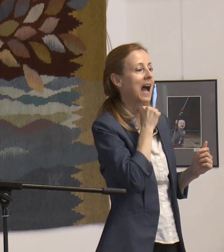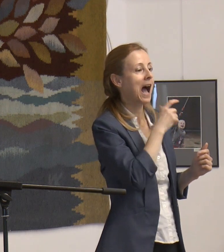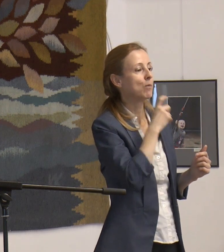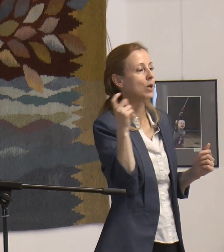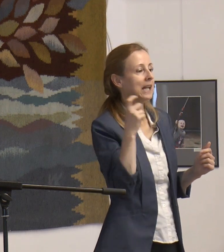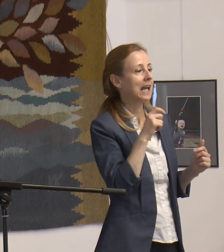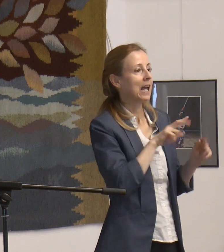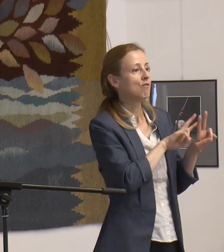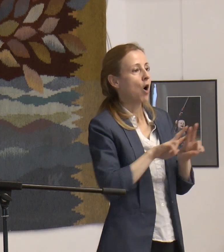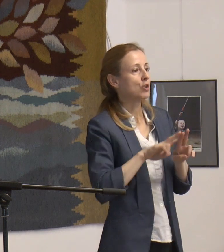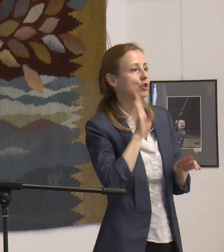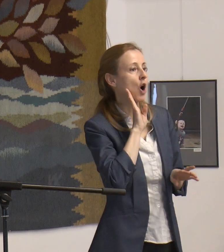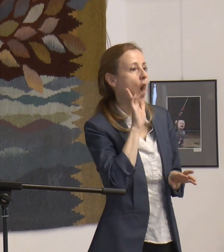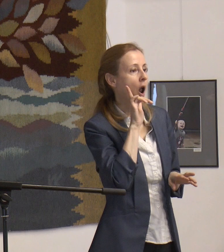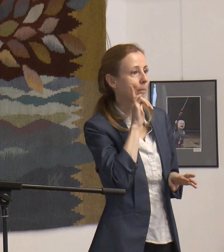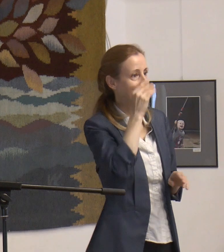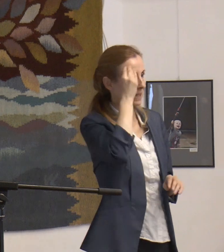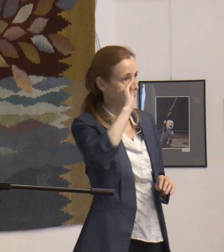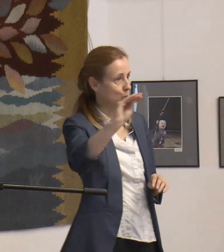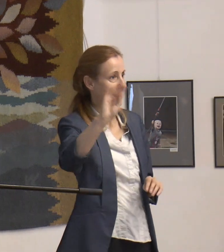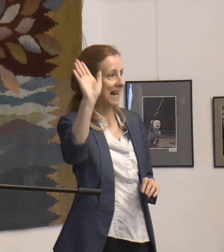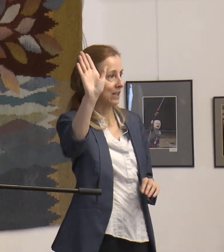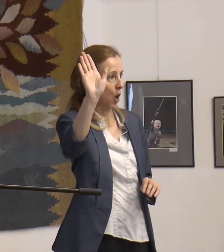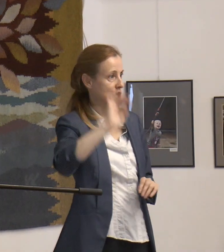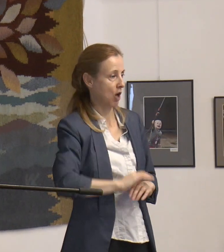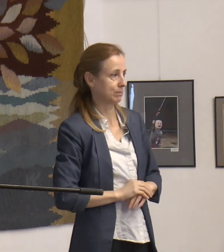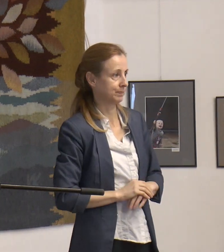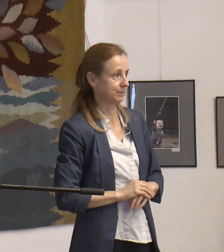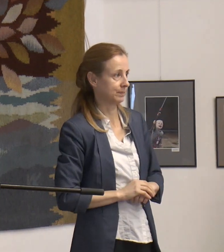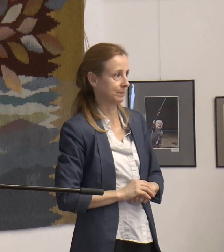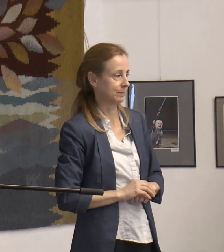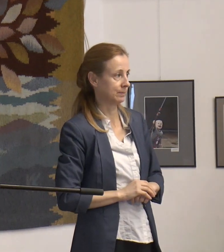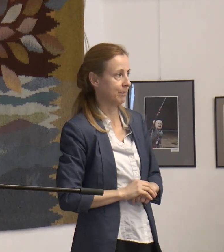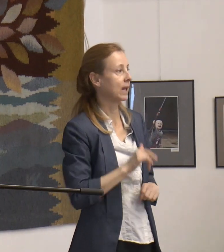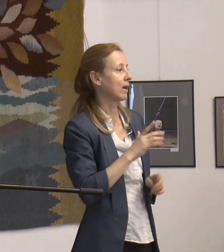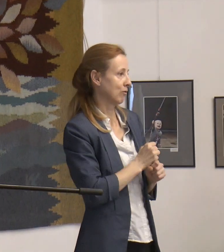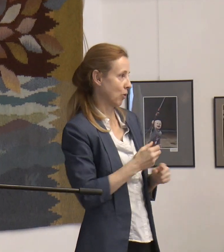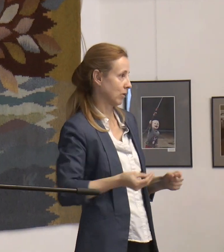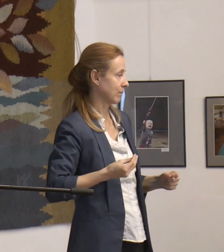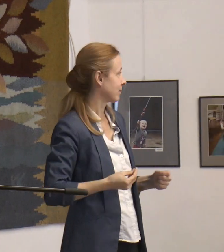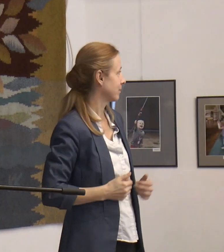Vas Albertől az Üzenet haza című versét fogja előadni,